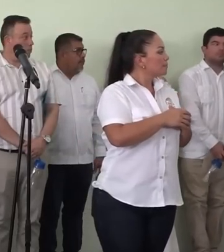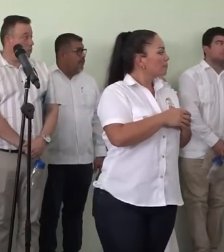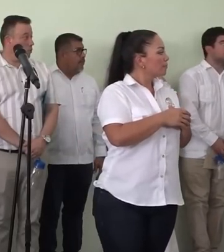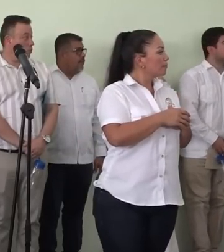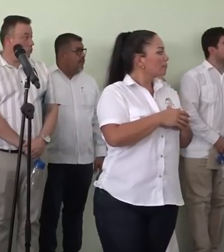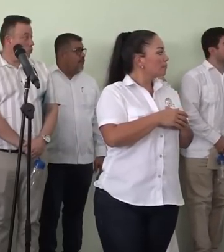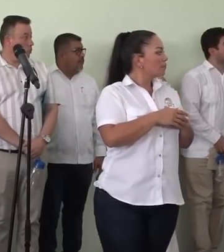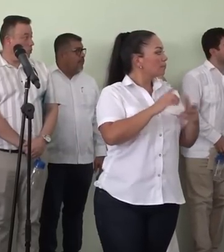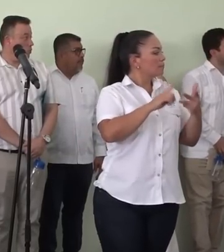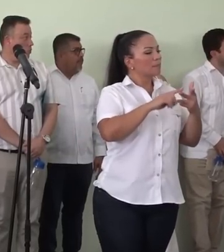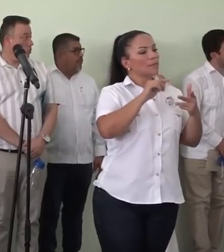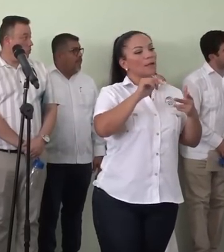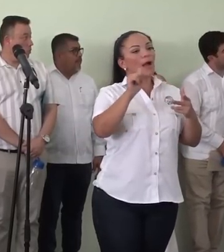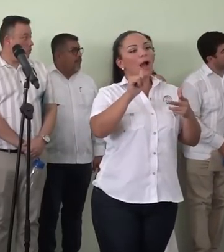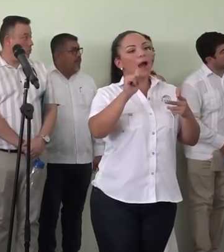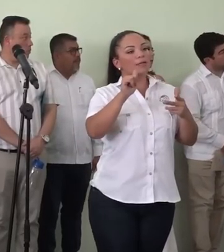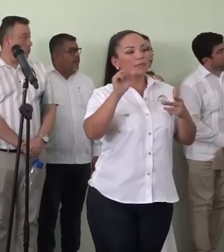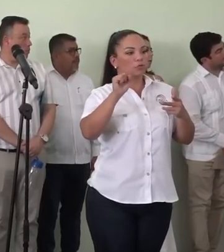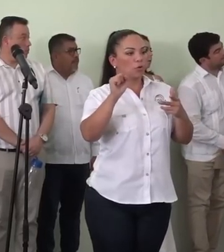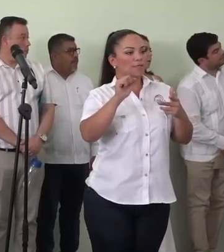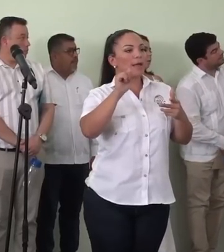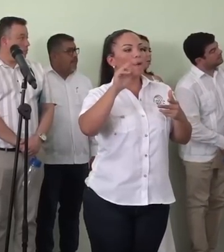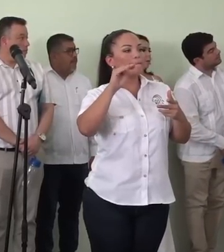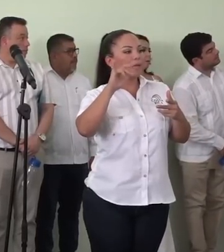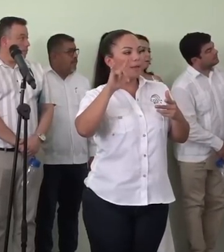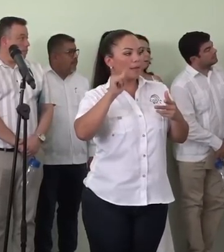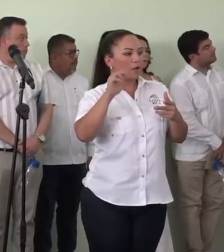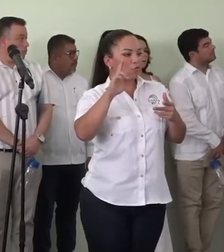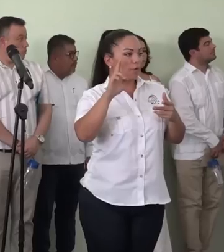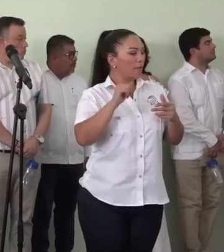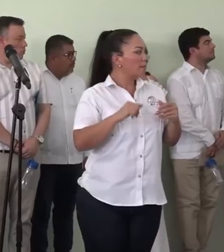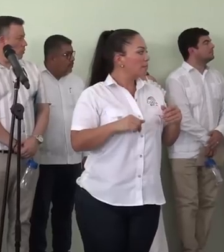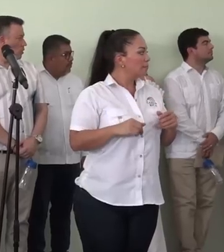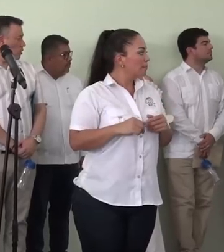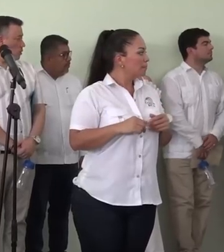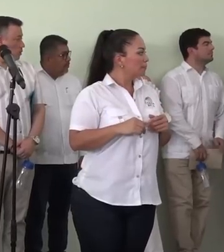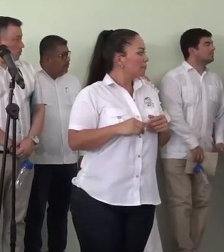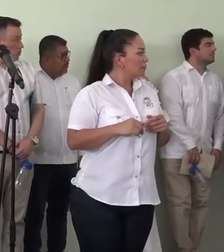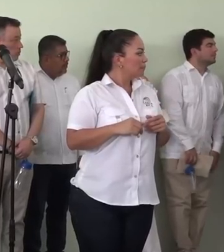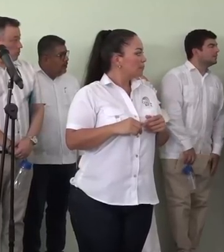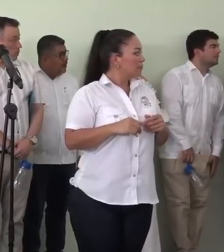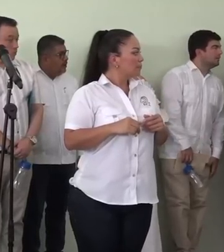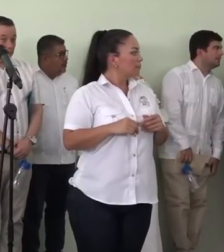Continuamos con Alessandro Solís, de Amelia Rueda. Hola.